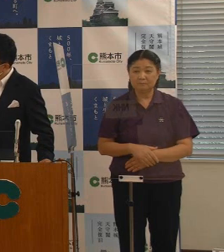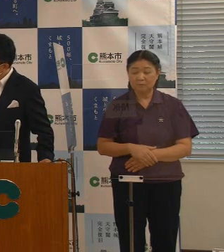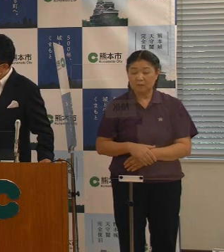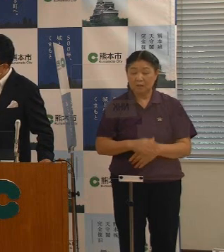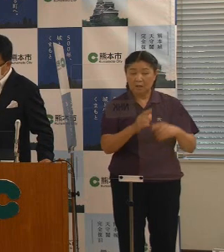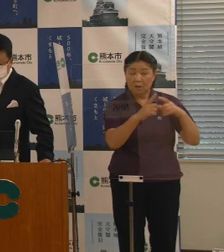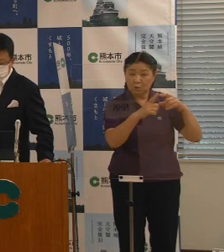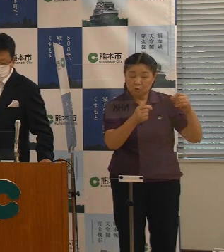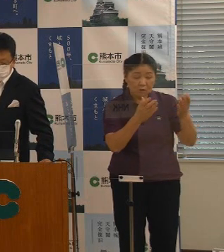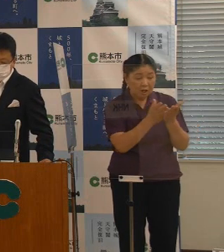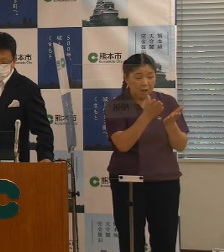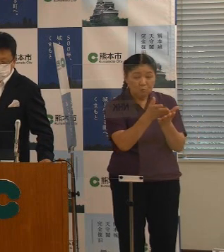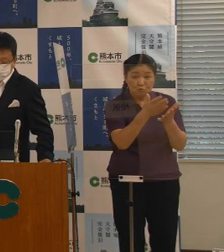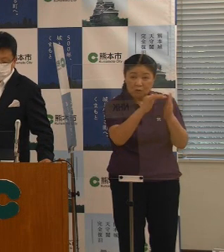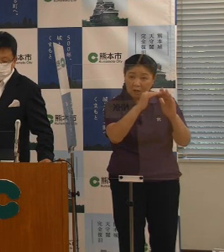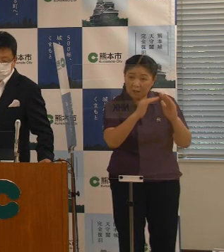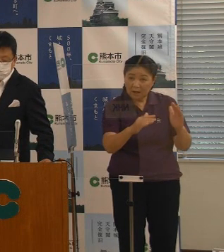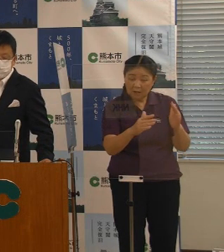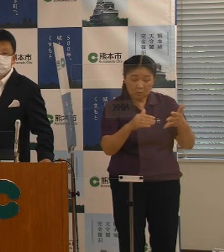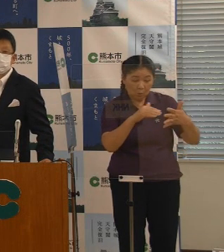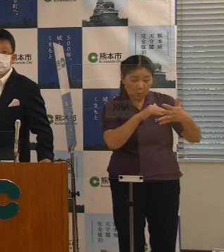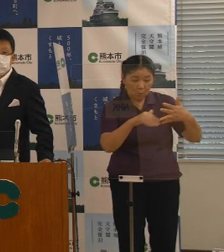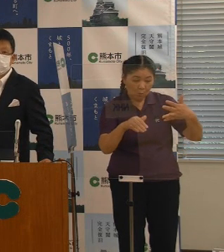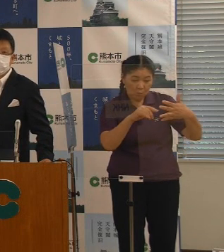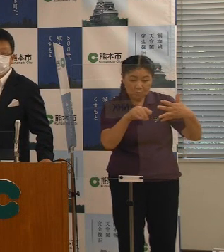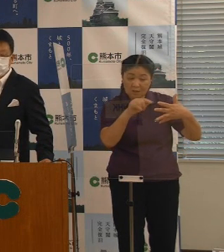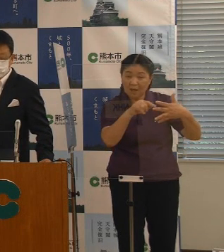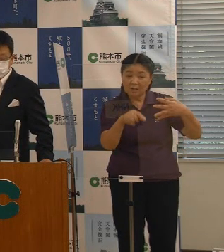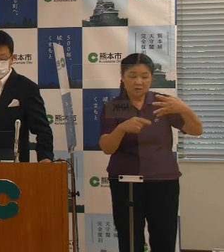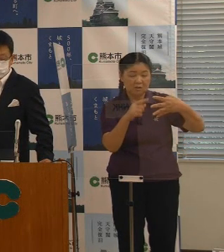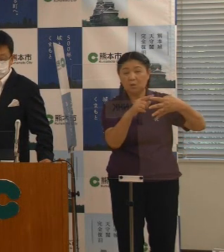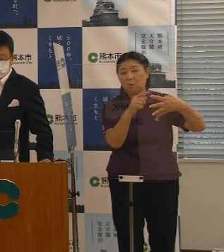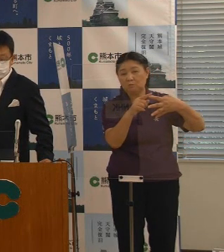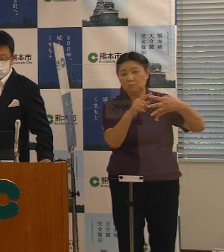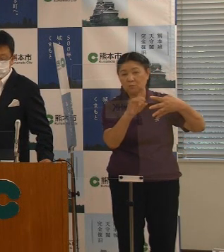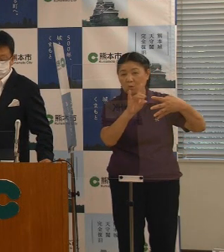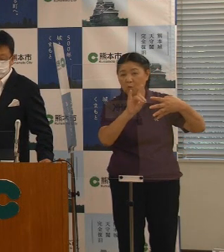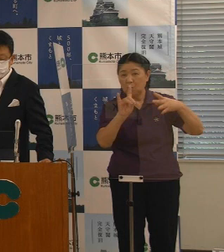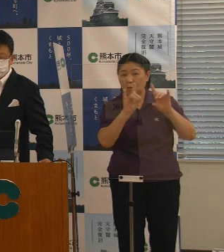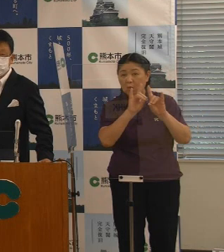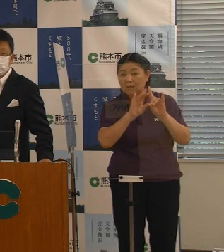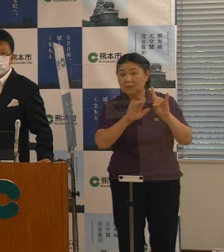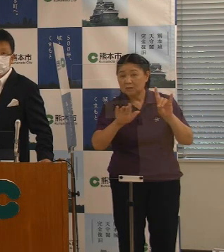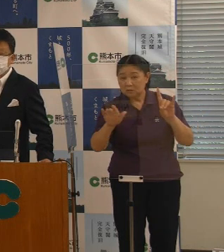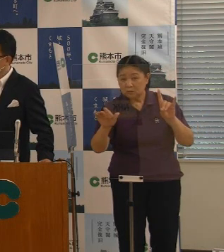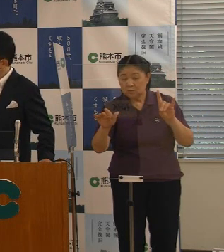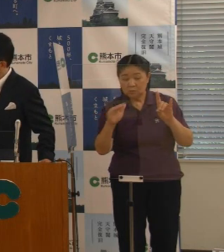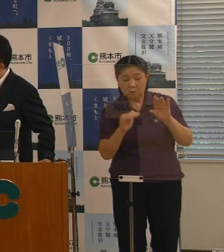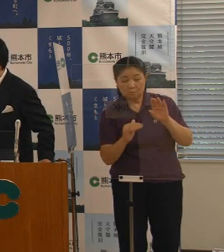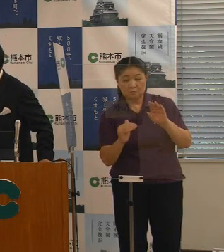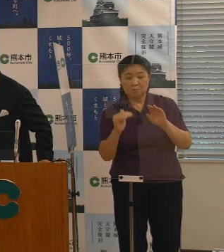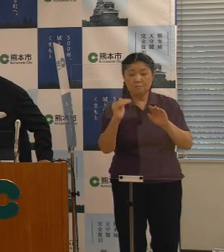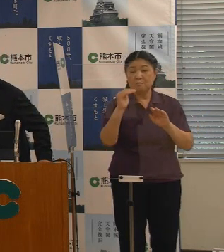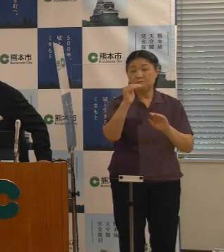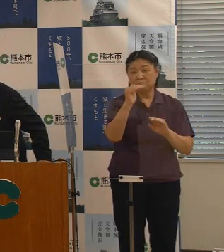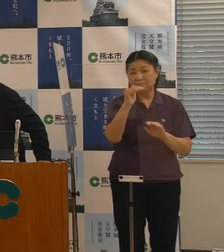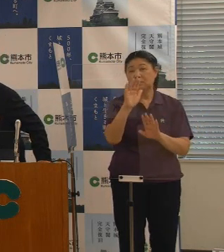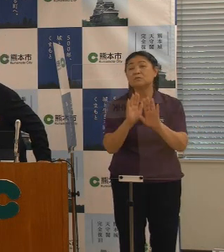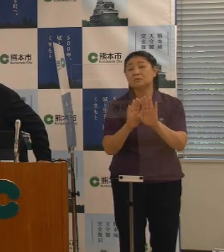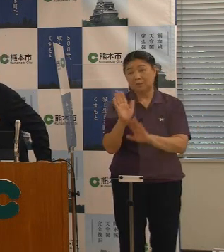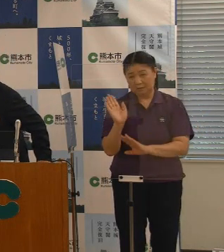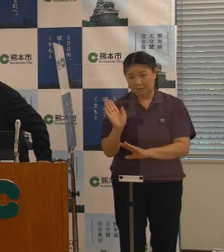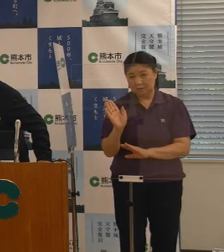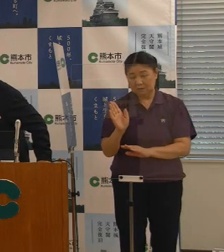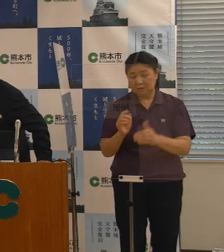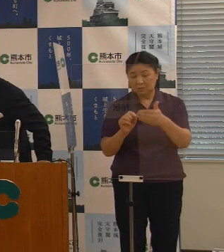国分科会のステージ4の基準をですね、上回るという状況になるということです。つま